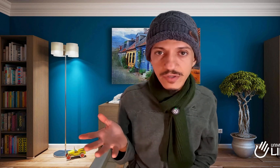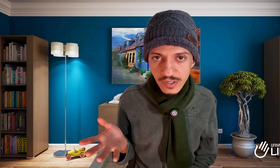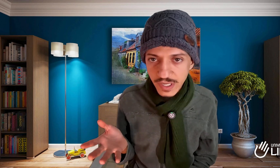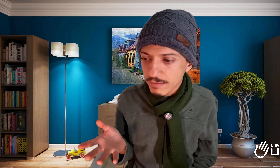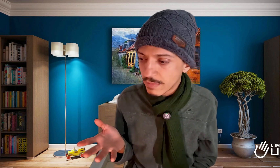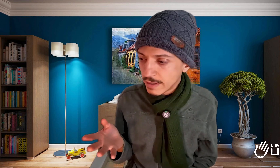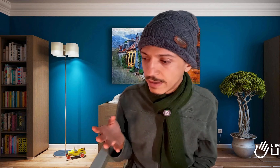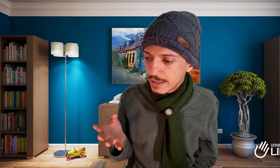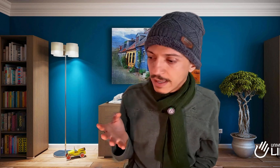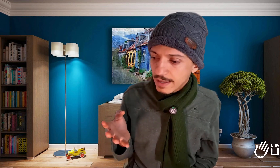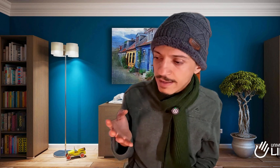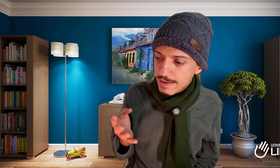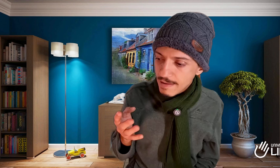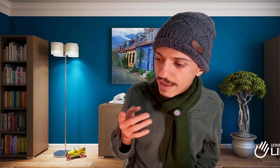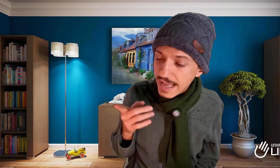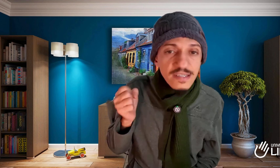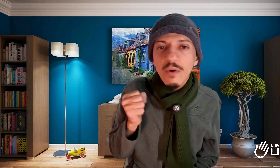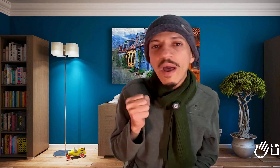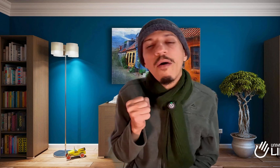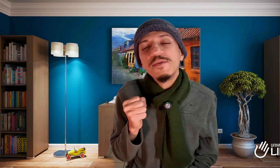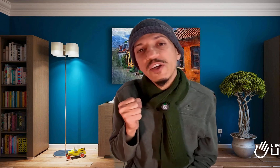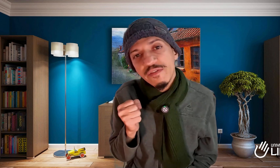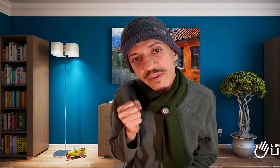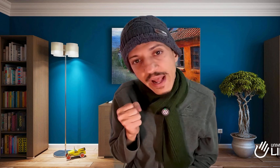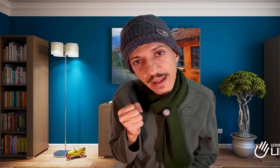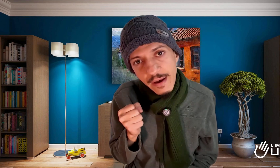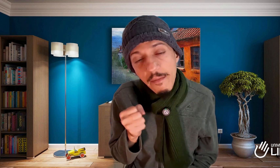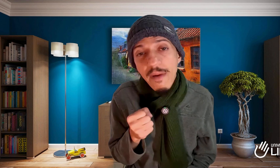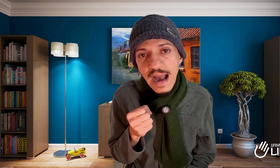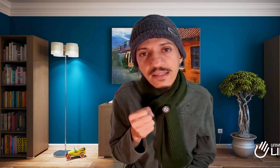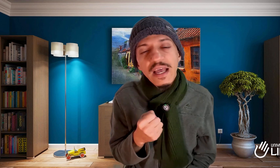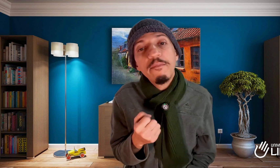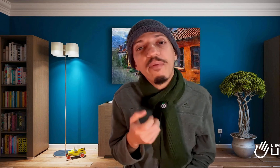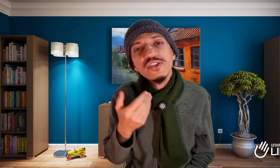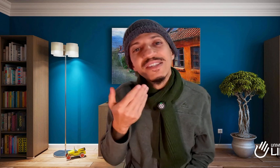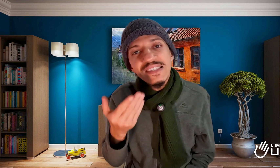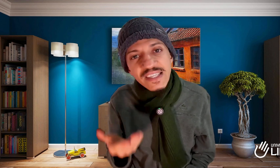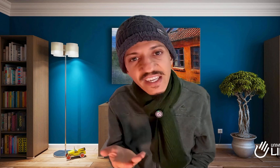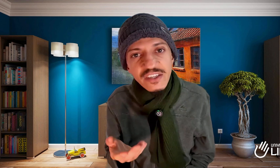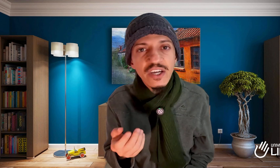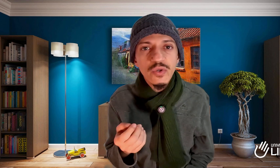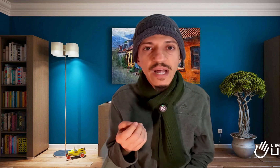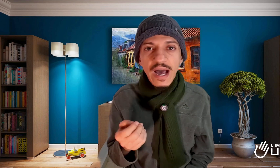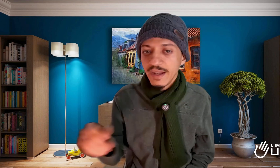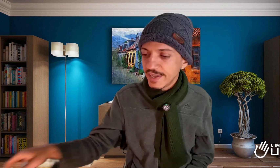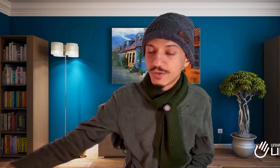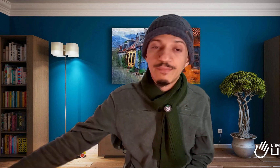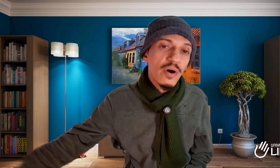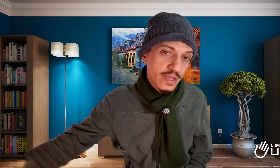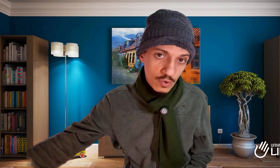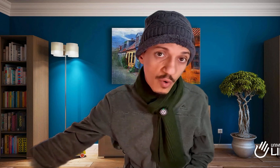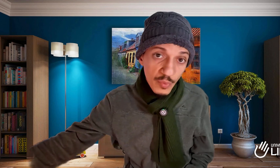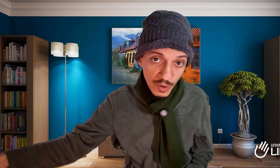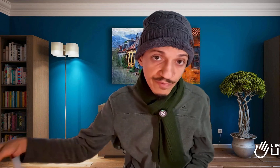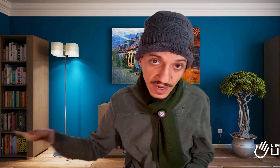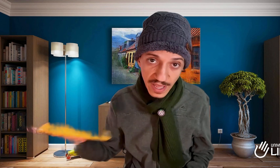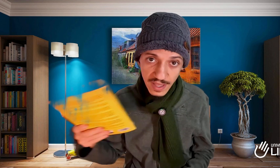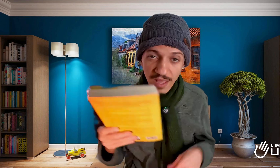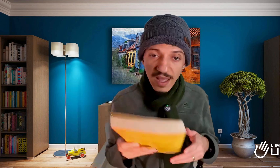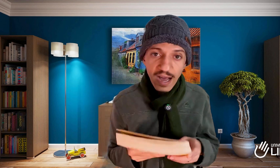sozinho? Esse não é o objetivo dele, mas ele pode sim te ajudar nisso, porque, como eu falei, aqui